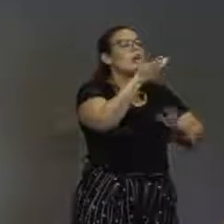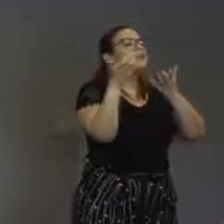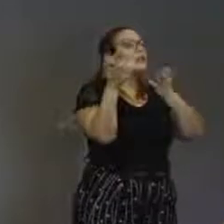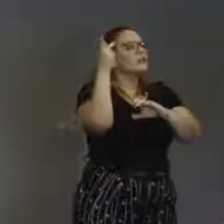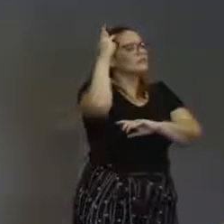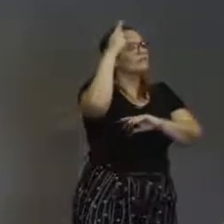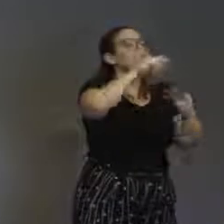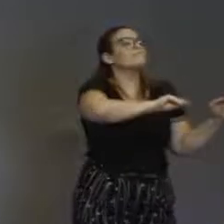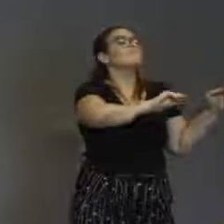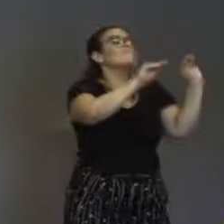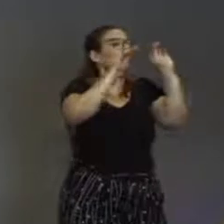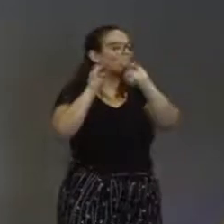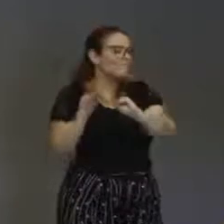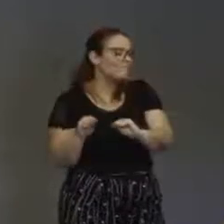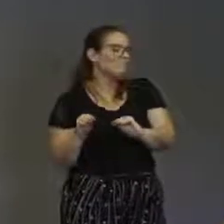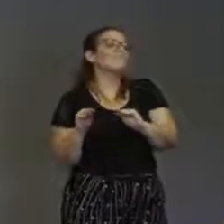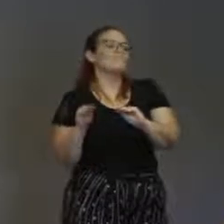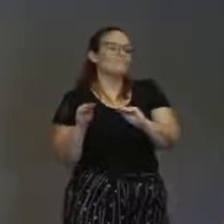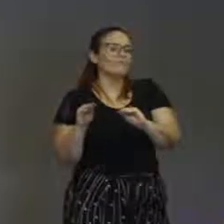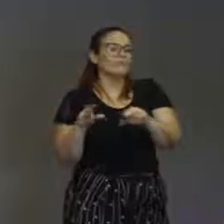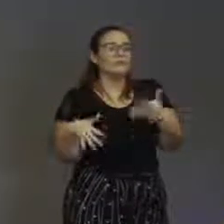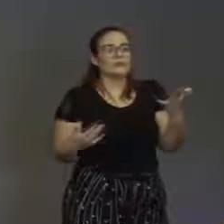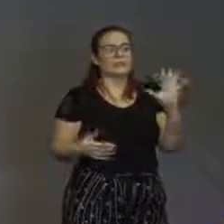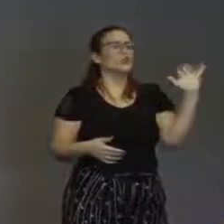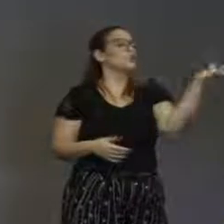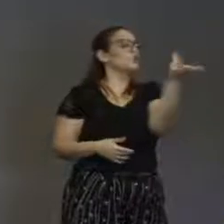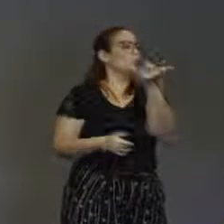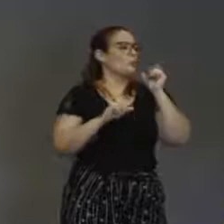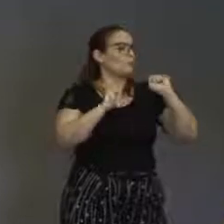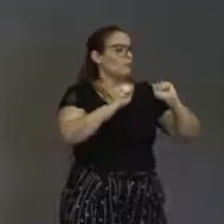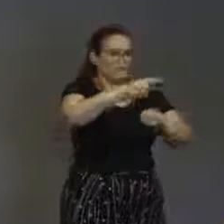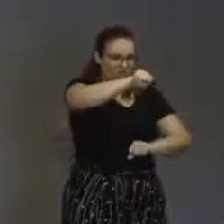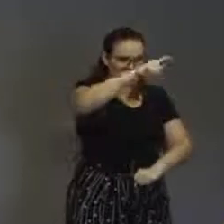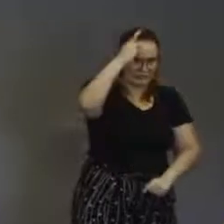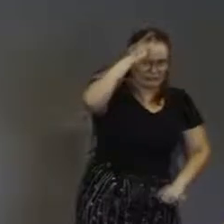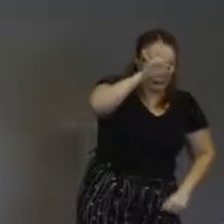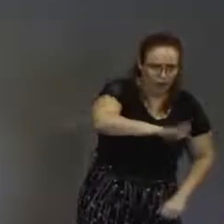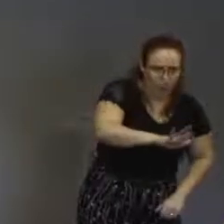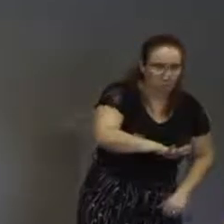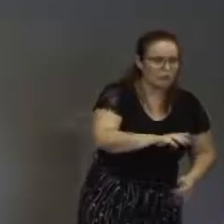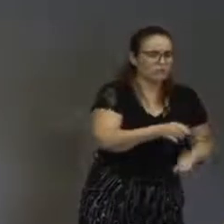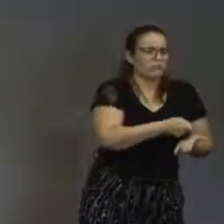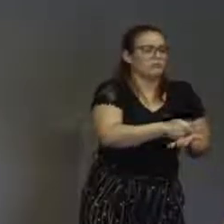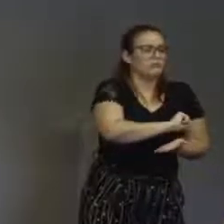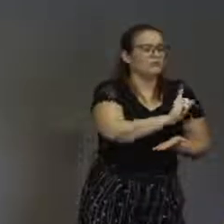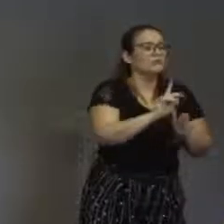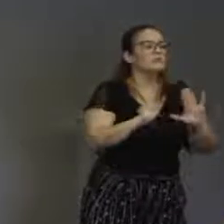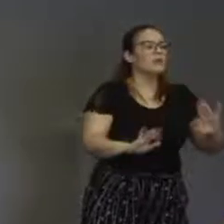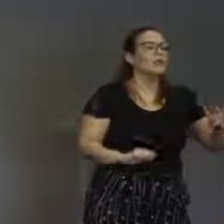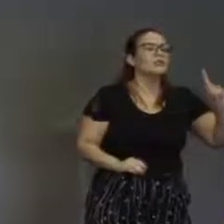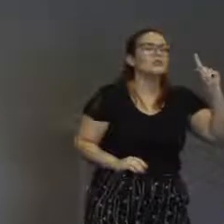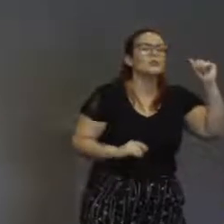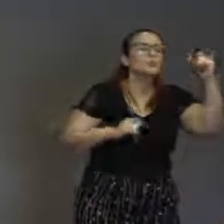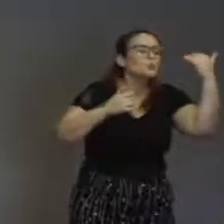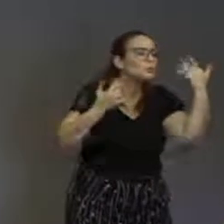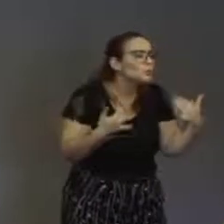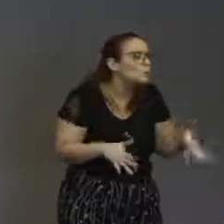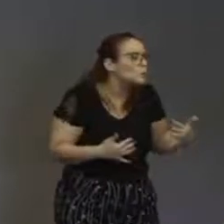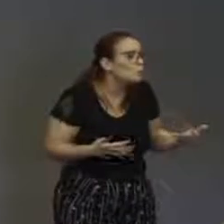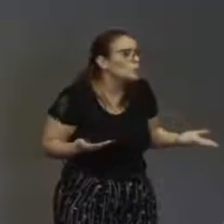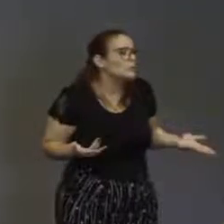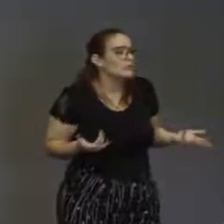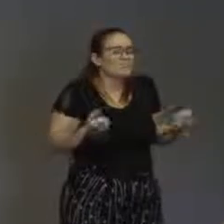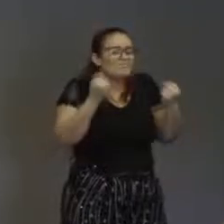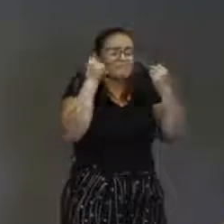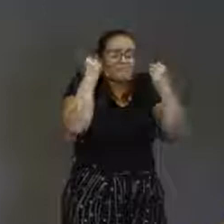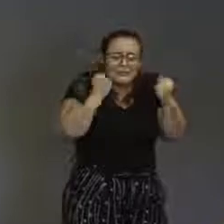se pudessem. Quer dizer, claro que todo mundo pode, né? Ninguém está aqui obrigado, mas essa sensação de um custo tão grande, como é pesado estar